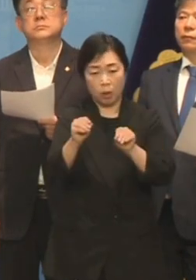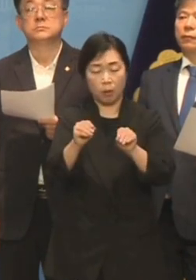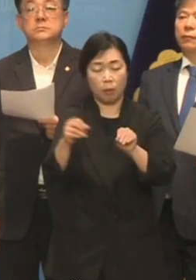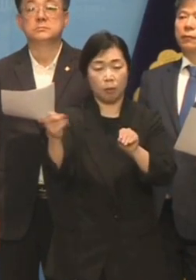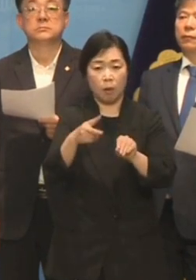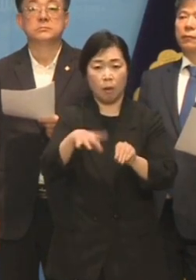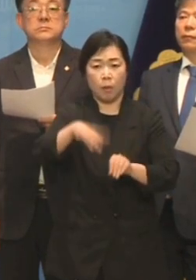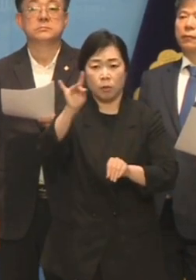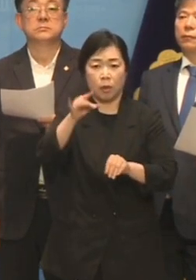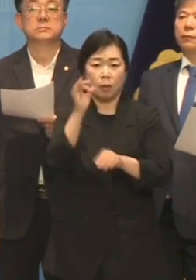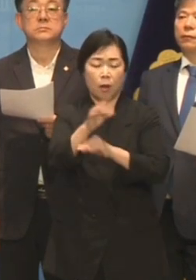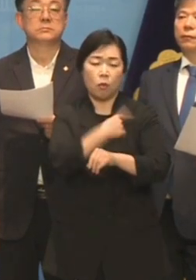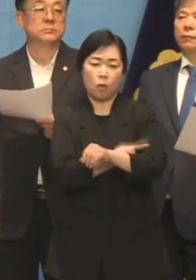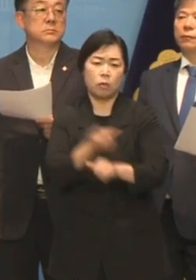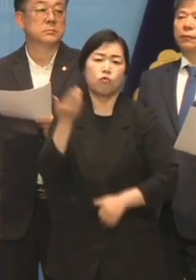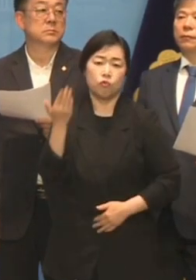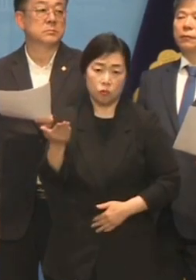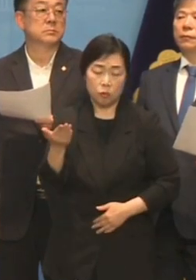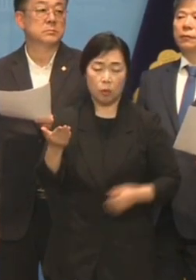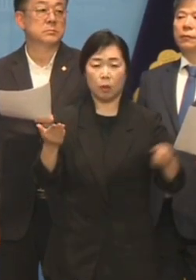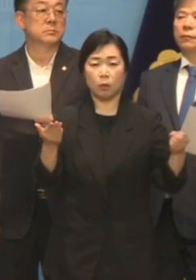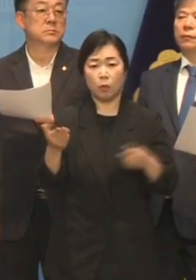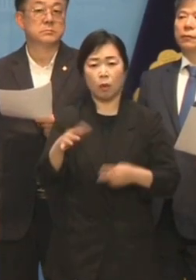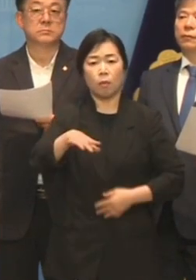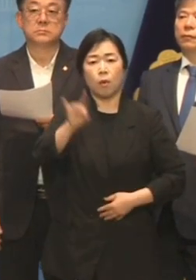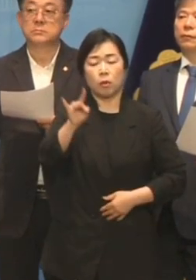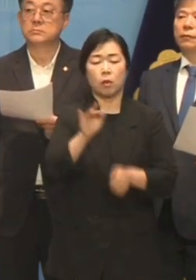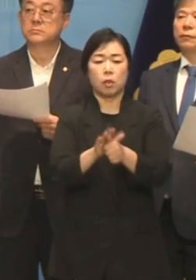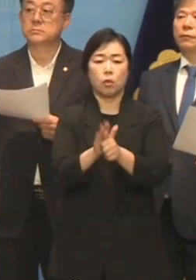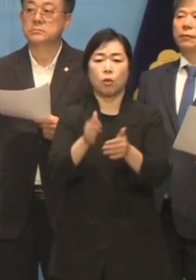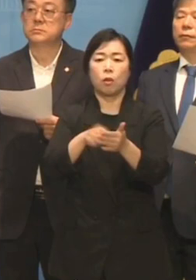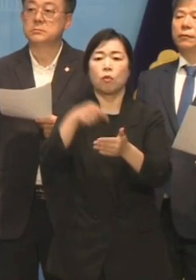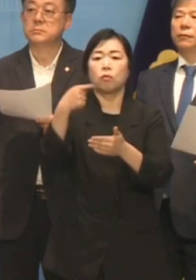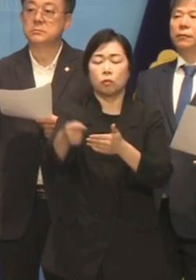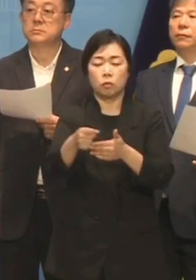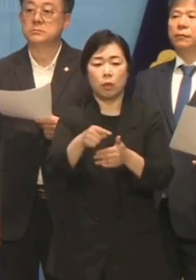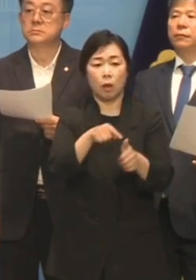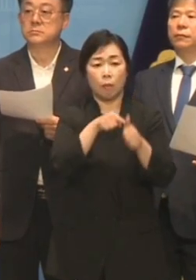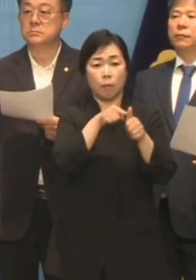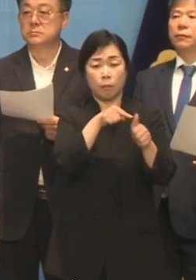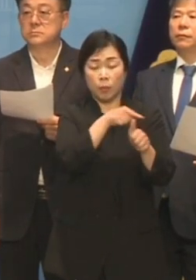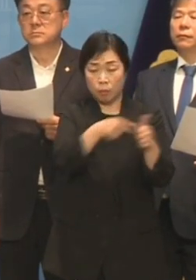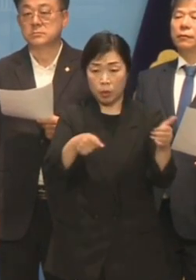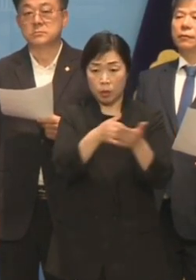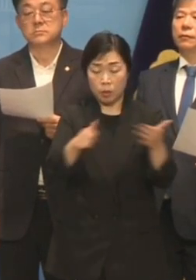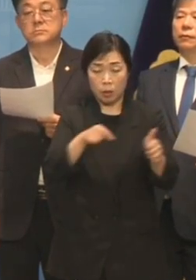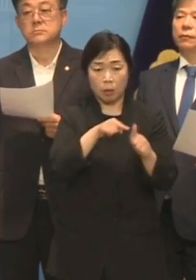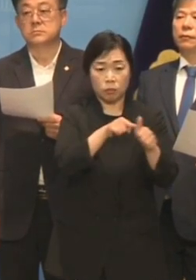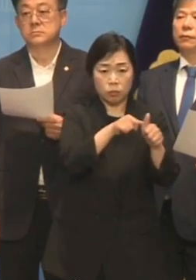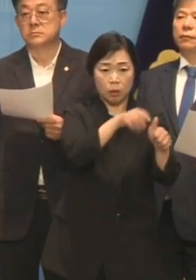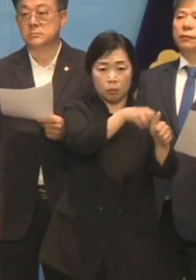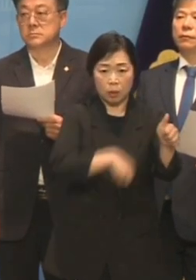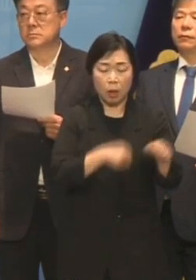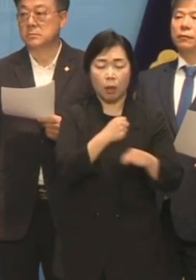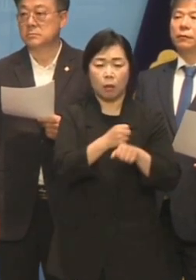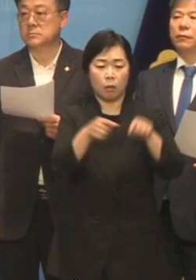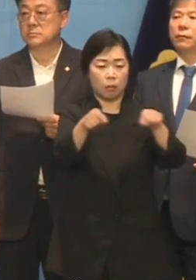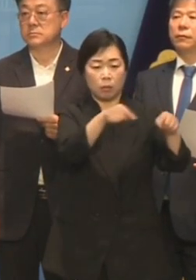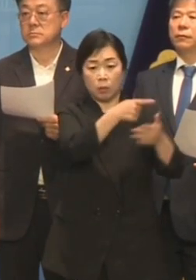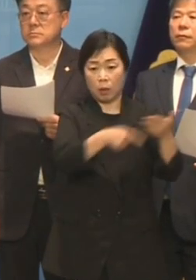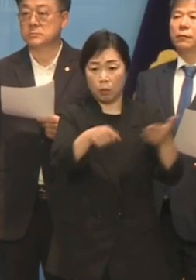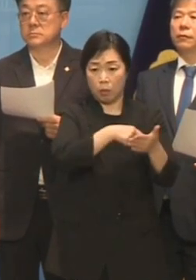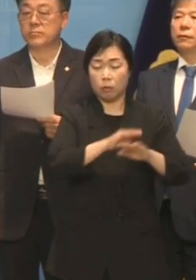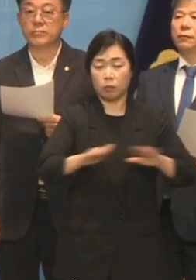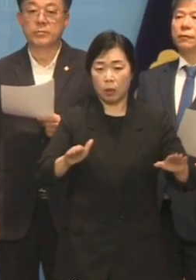그리고 우선 매수권 그리고 선 지원 후 구상권 청구 등등의 여러 대책들이 필요로